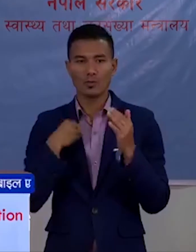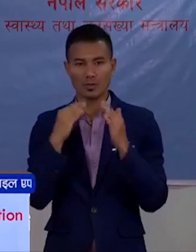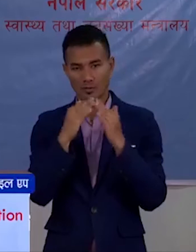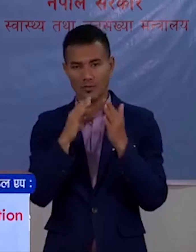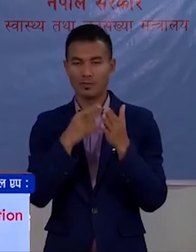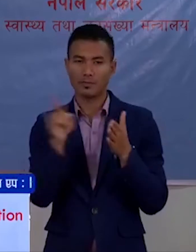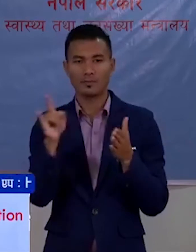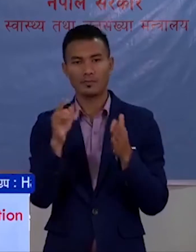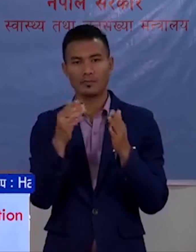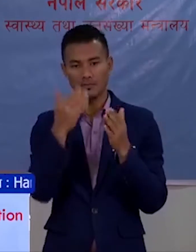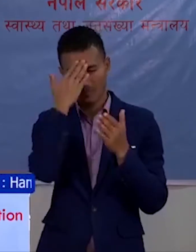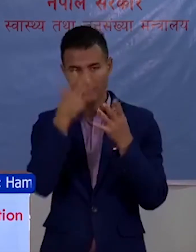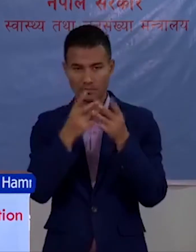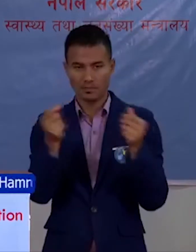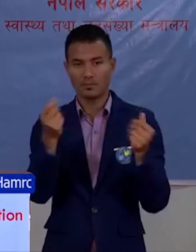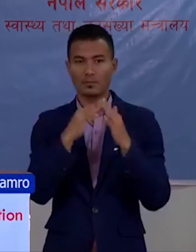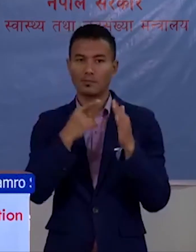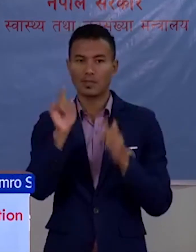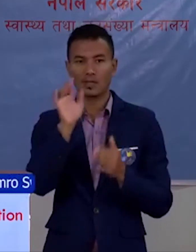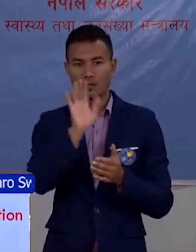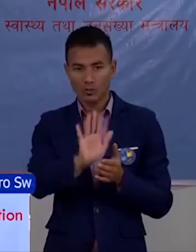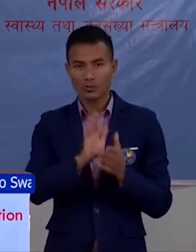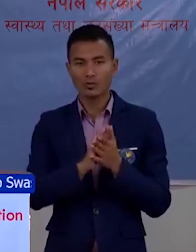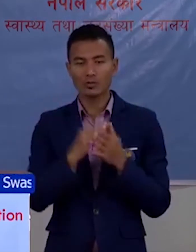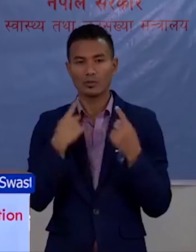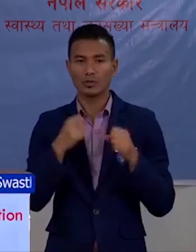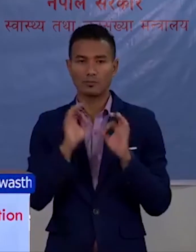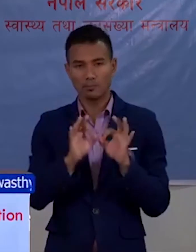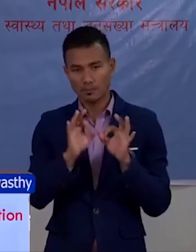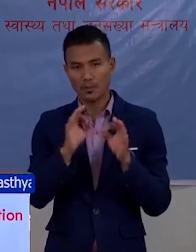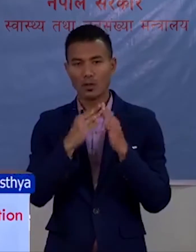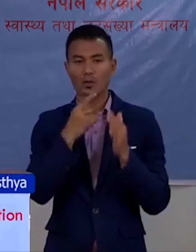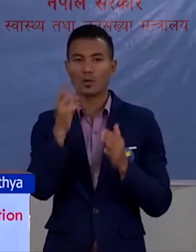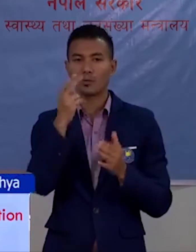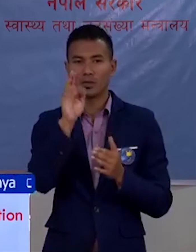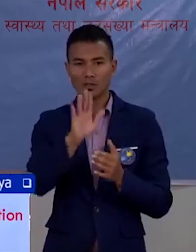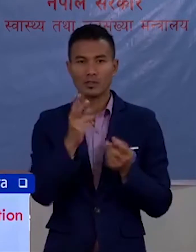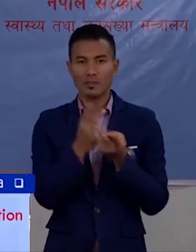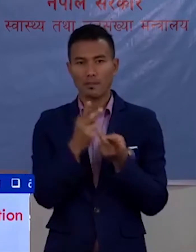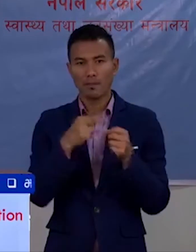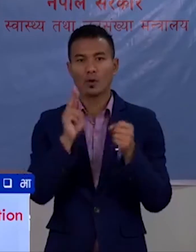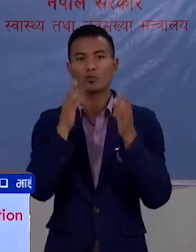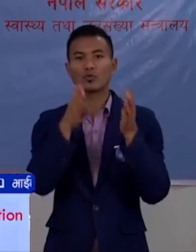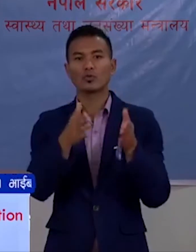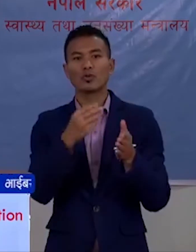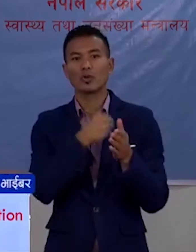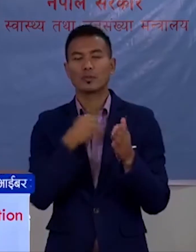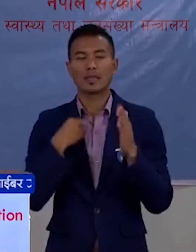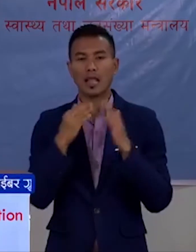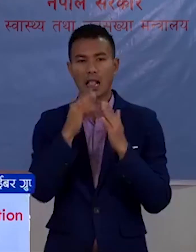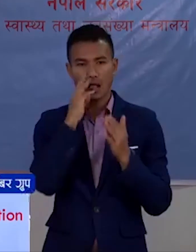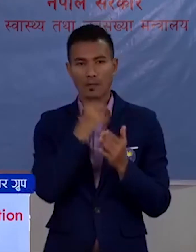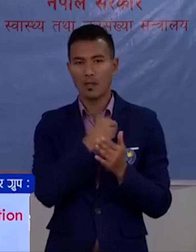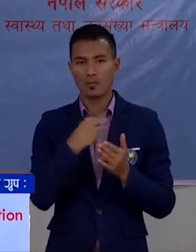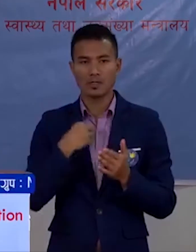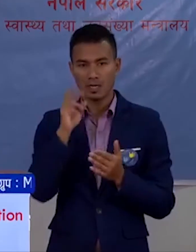उहाँ रोगमुक्त हुनुभएको छ, स्वास्थ्य लाभ गरी घर फर्किसक्नु भएको छ। त्यसै गरी भरतपुर अस्पतालमा उपचारको क्रममा